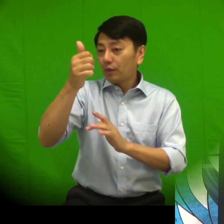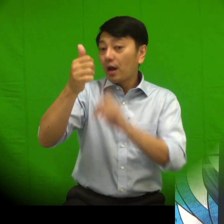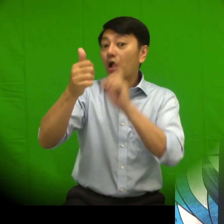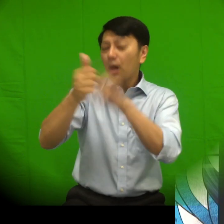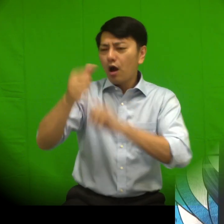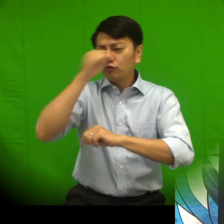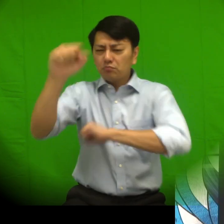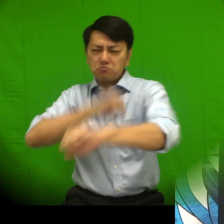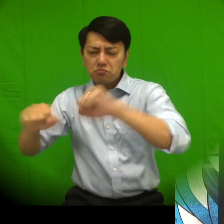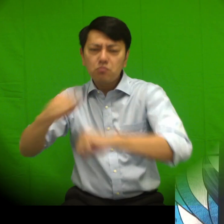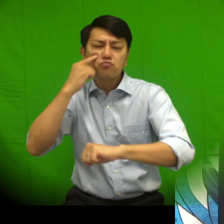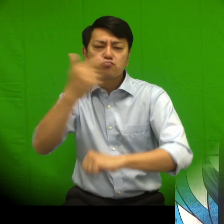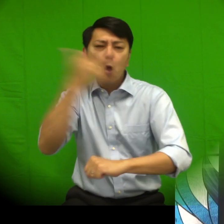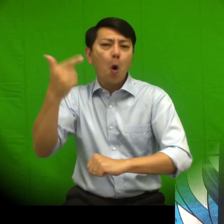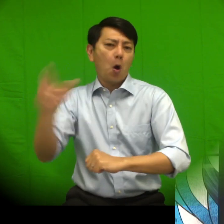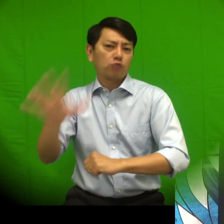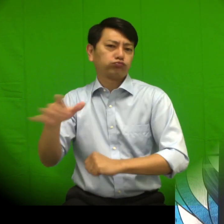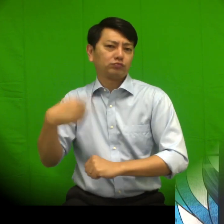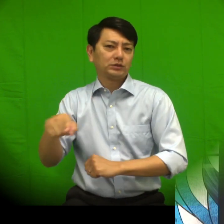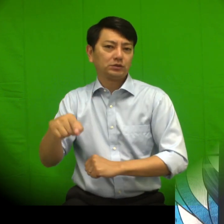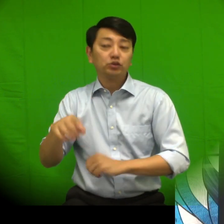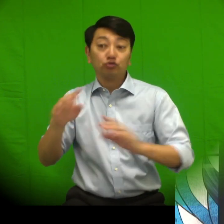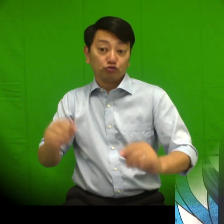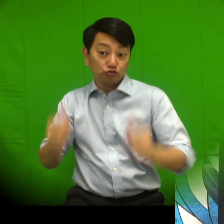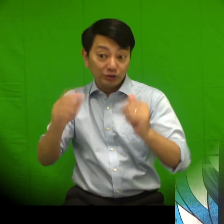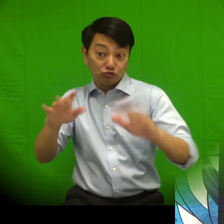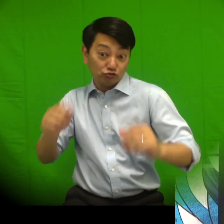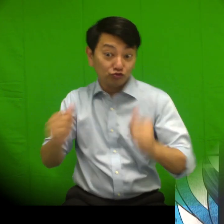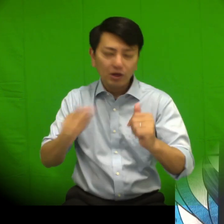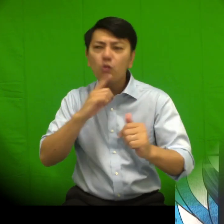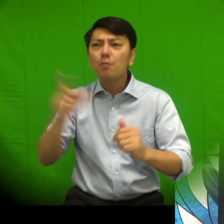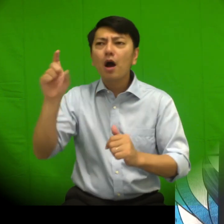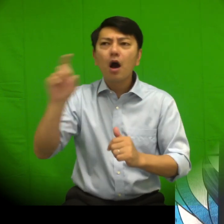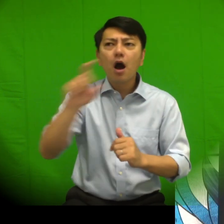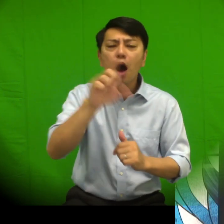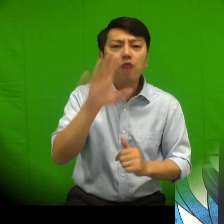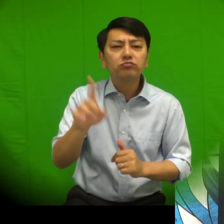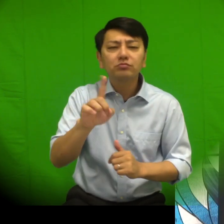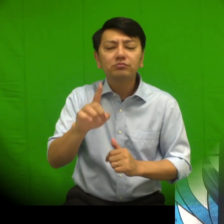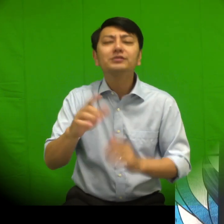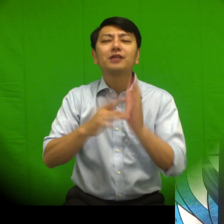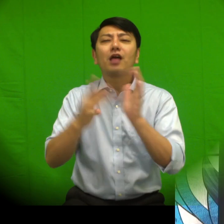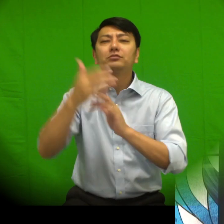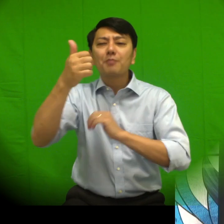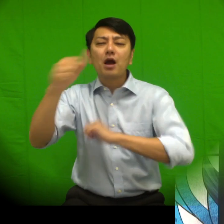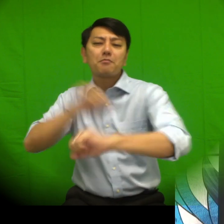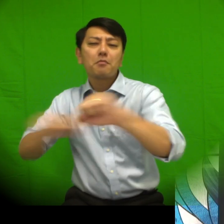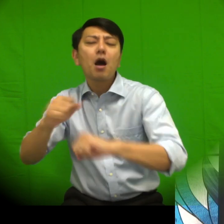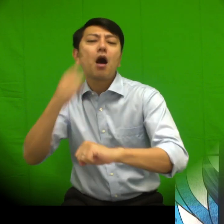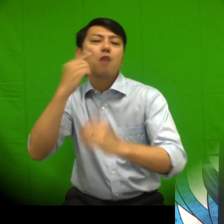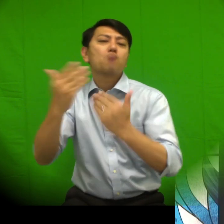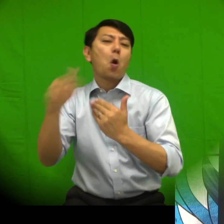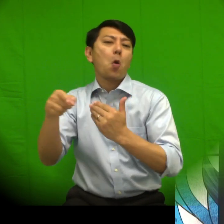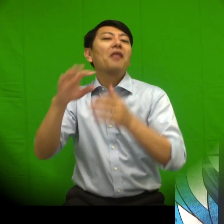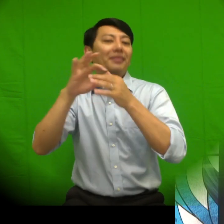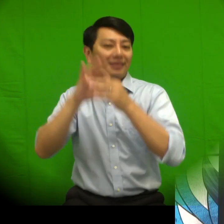そしてすぐにそしてすぐにそしてすぐにという言葉が繰り返されますですからまずマルコの文章から